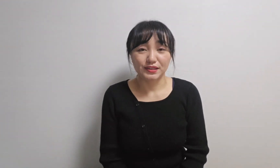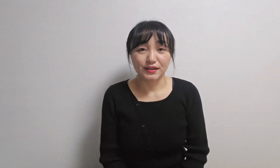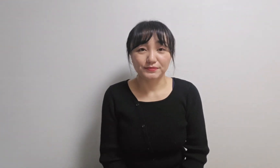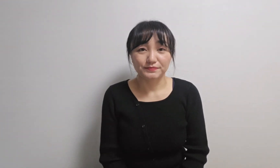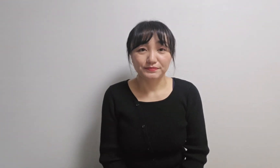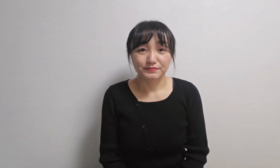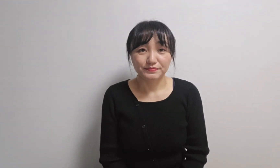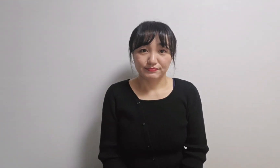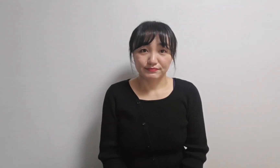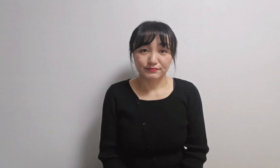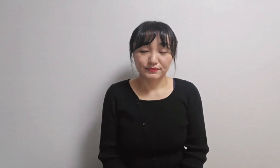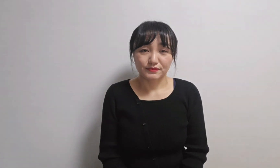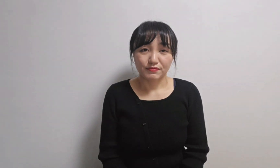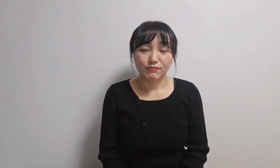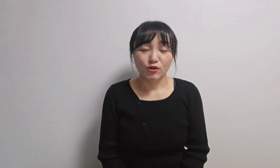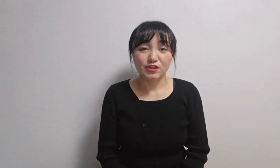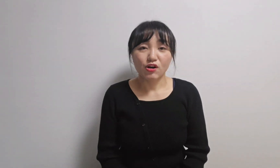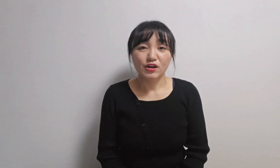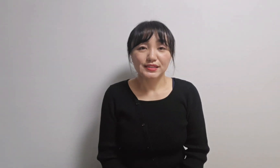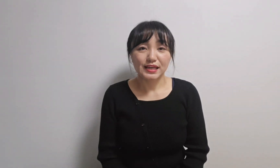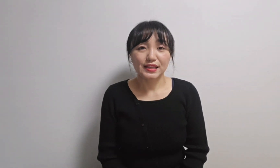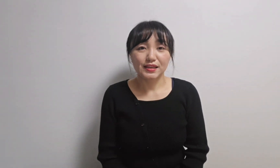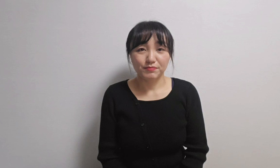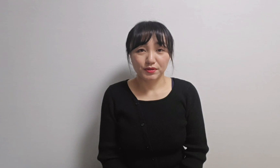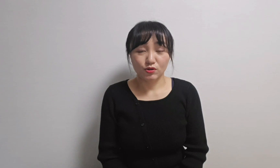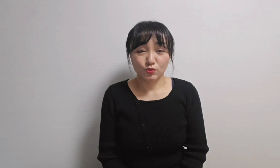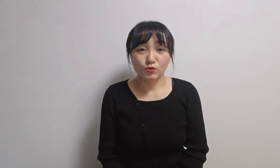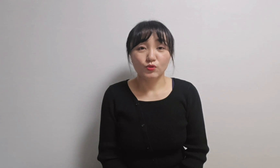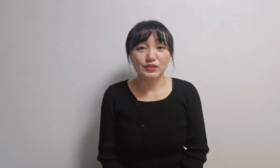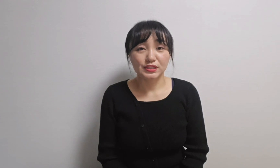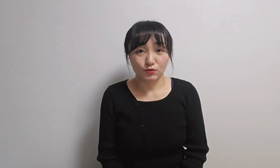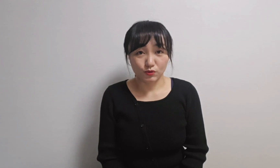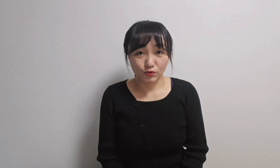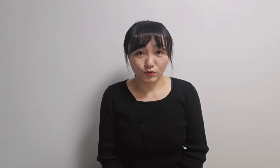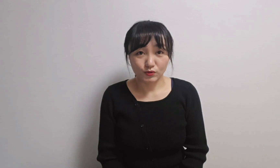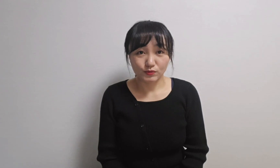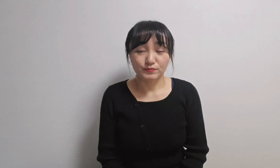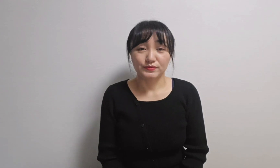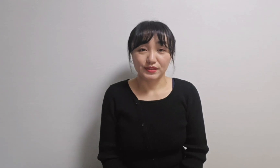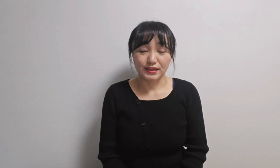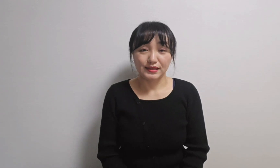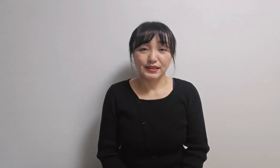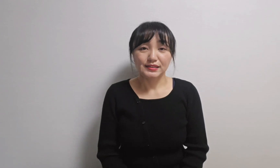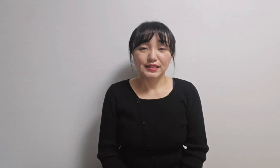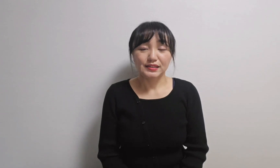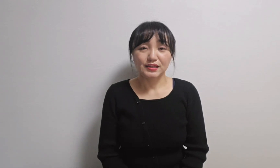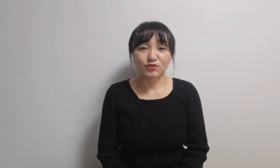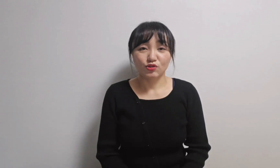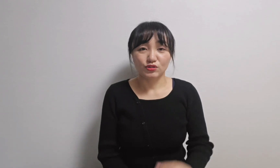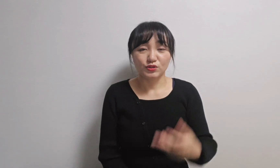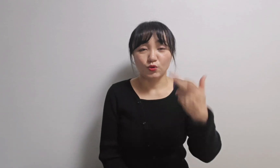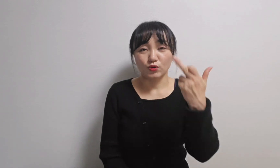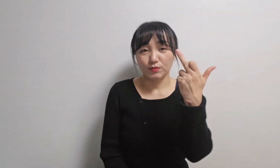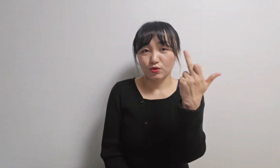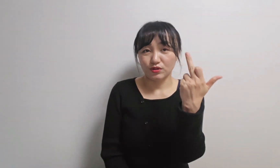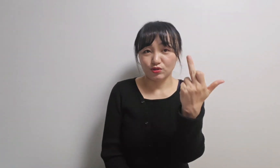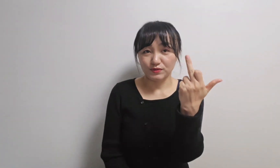노래입니다. 먼저 산에 피어도 꽃이고, 산이란 수어는 이렇게 표현해